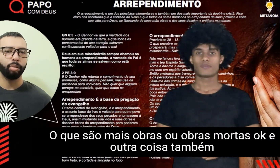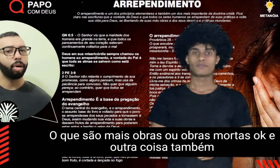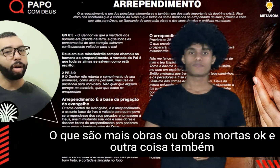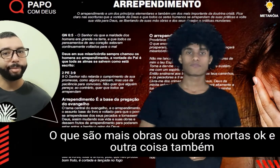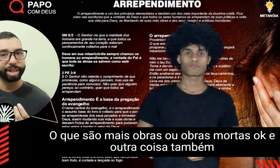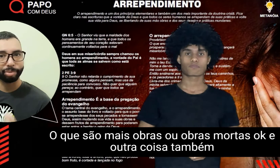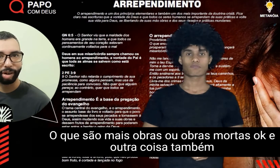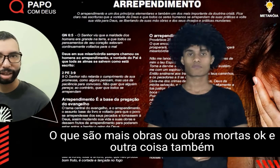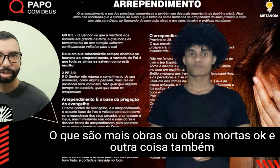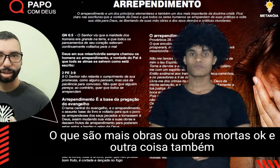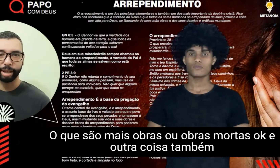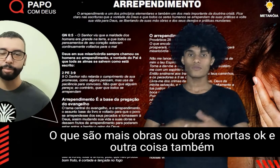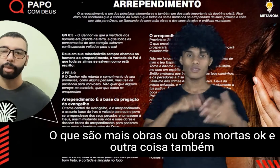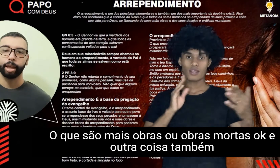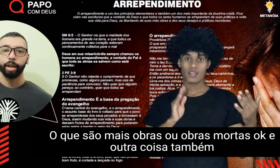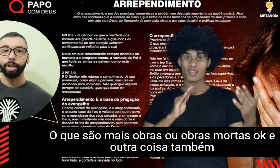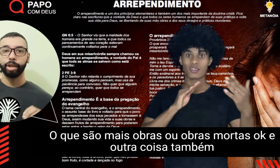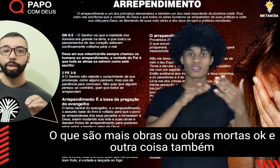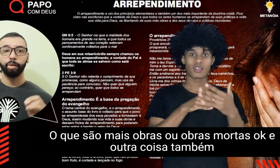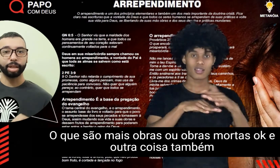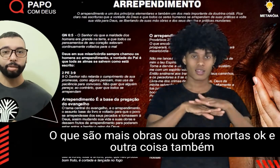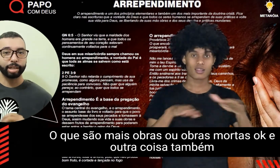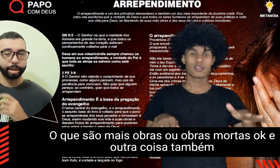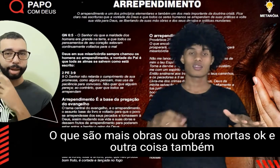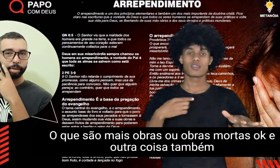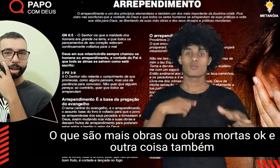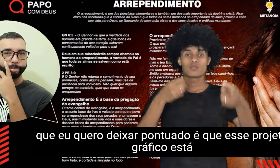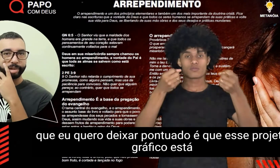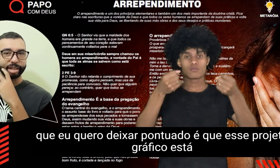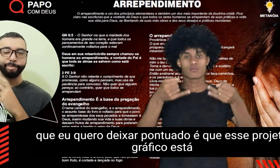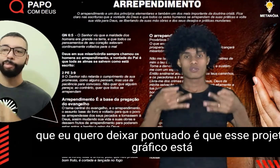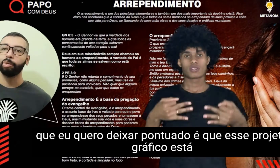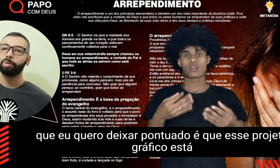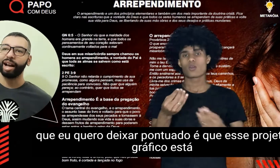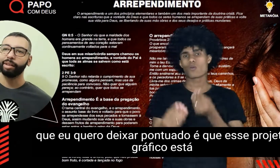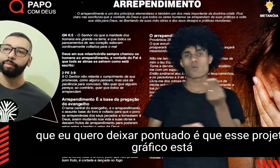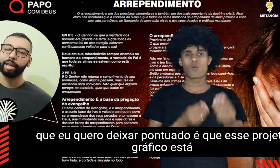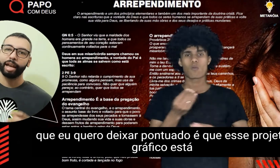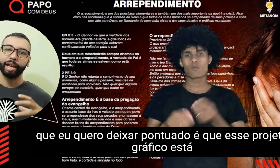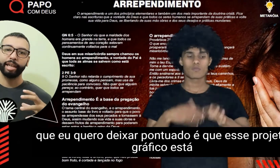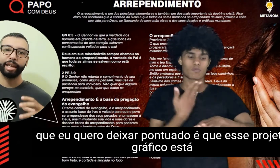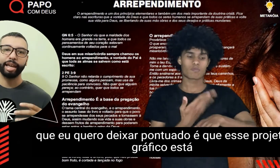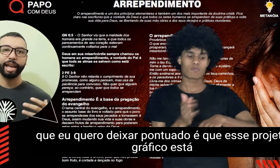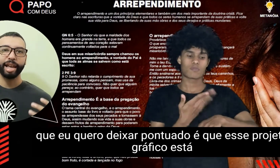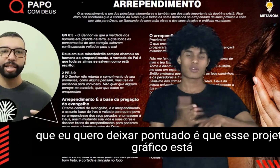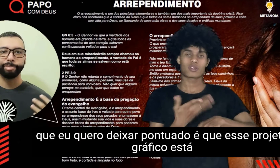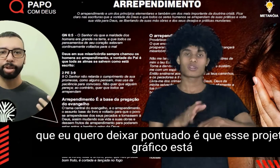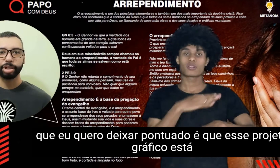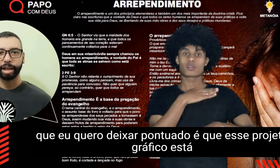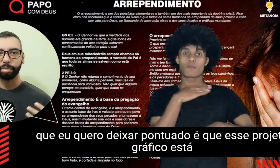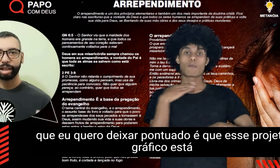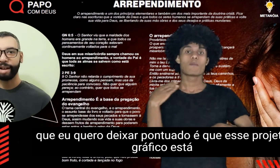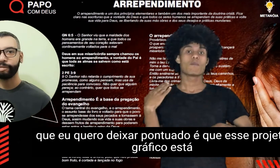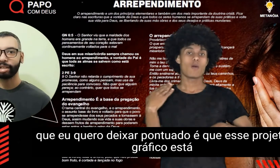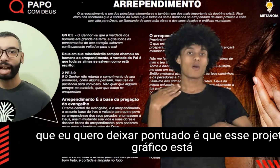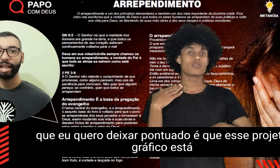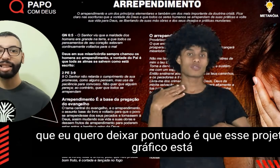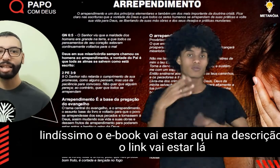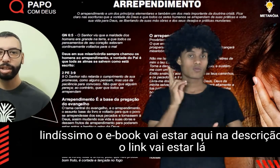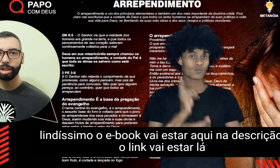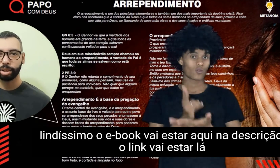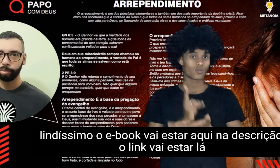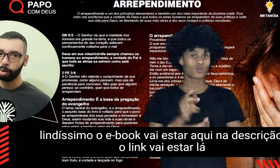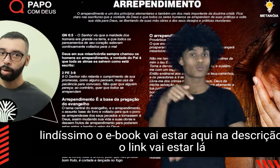obras ou obras mortas, ok? E outra coisa também que eu quero deixar pontuado é que esse projeto gráfico